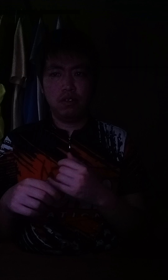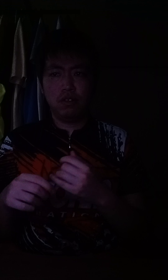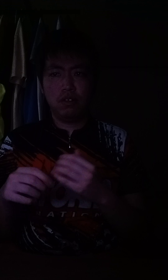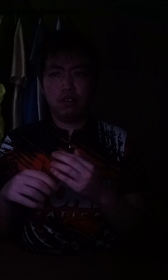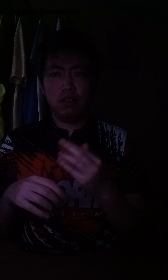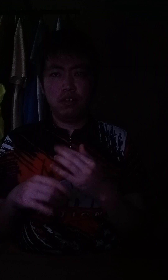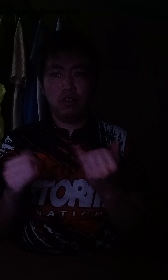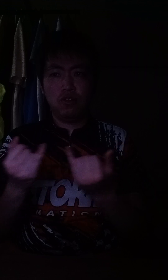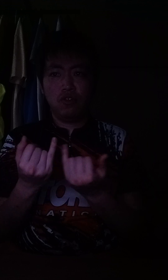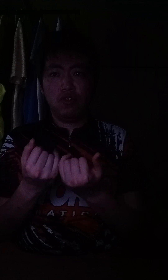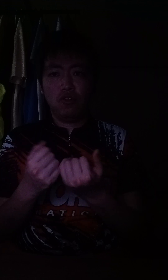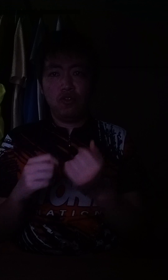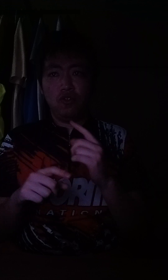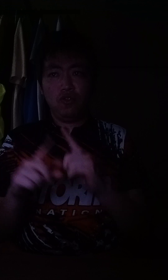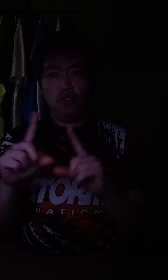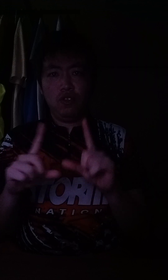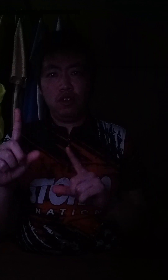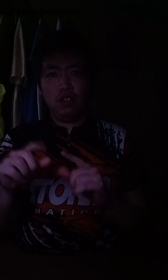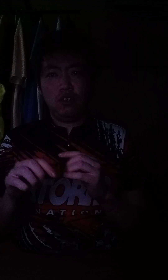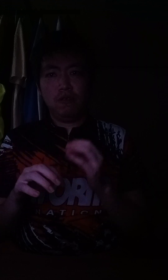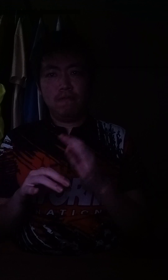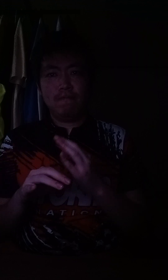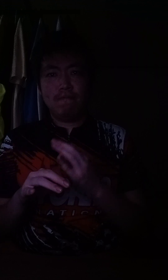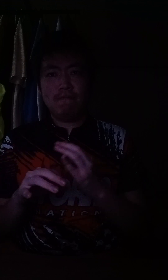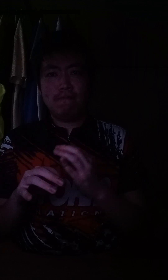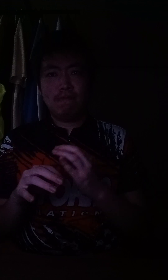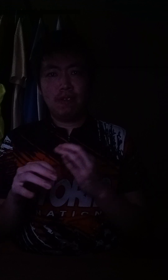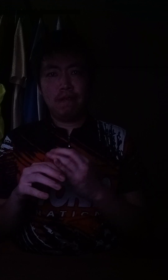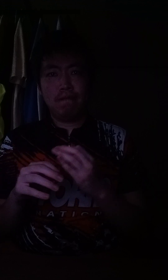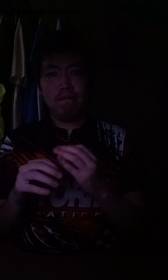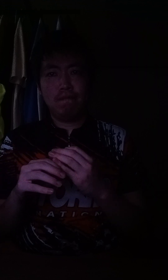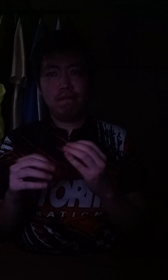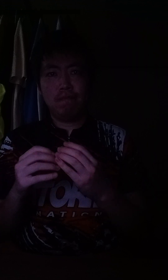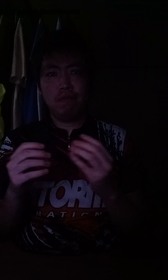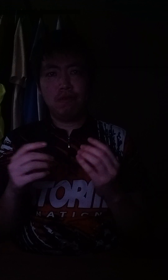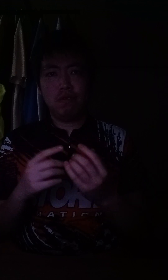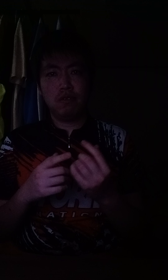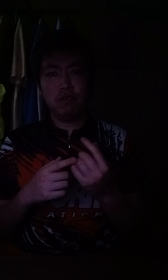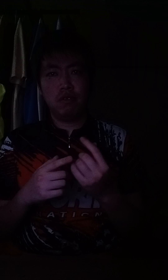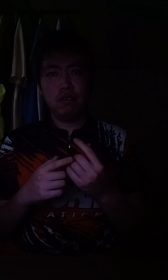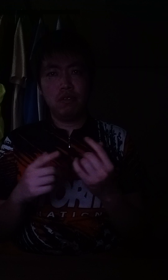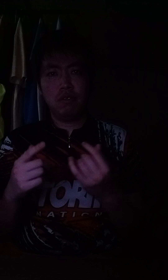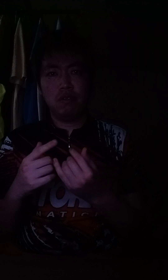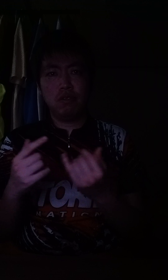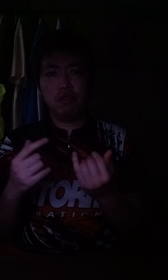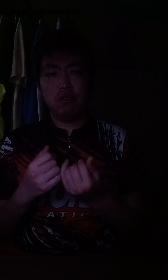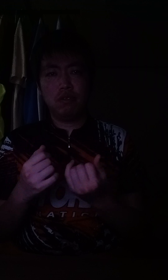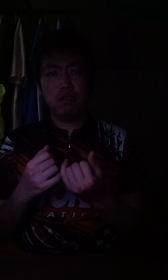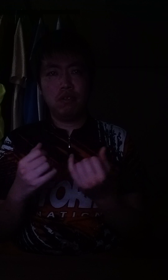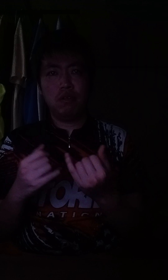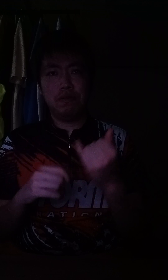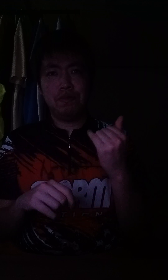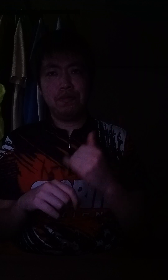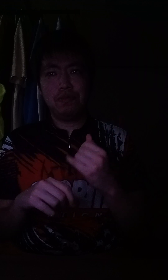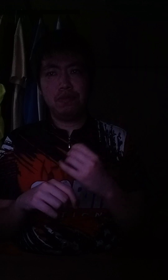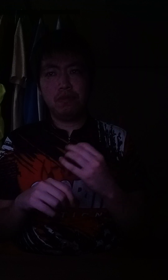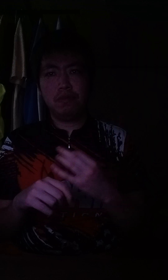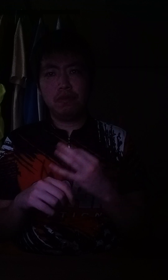일. 방광에 남은 소변들이 신장으로 역류해 신장 기능이 악화되는 걸 막기